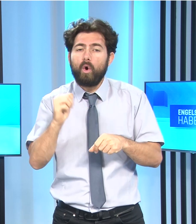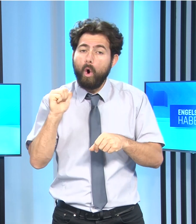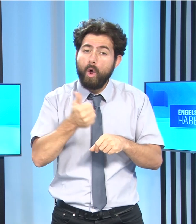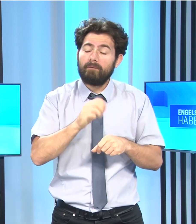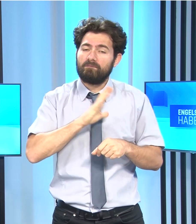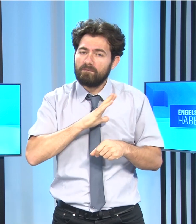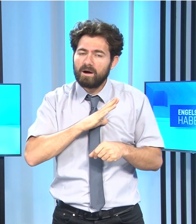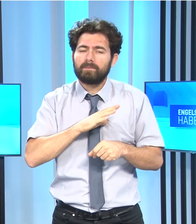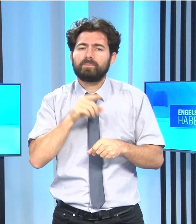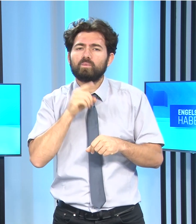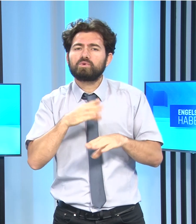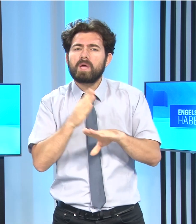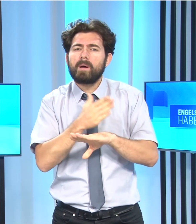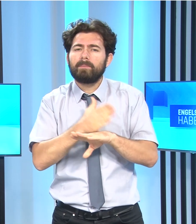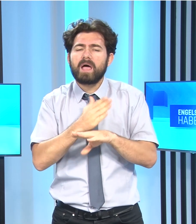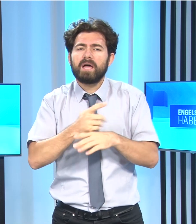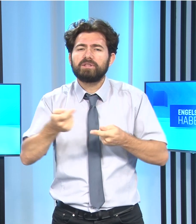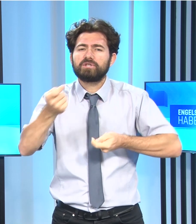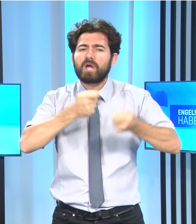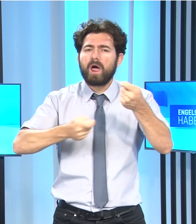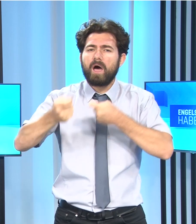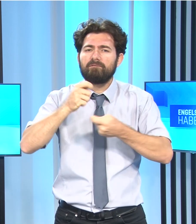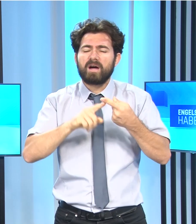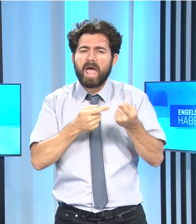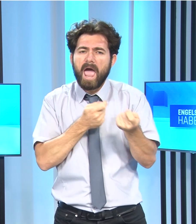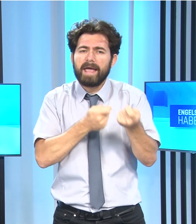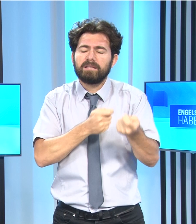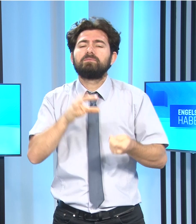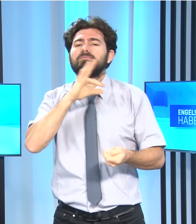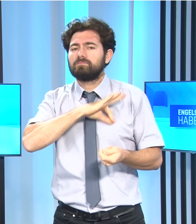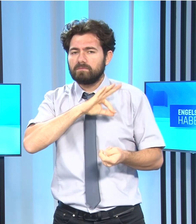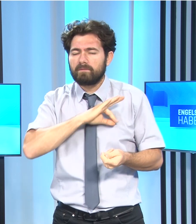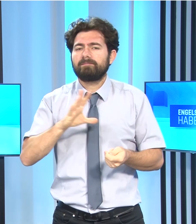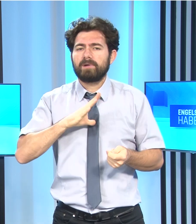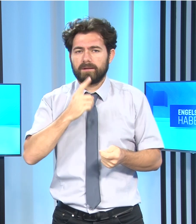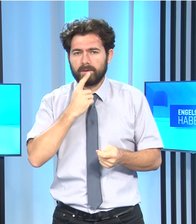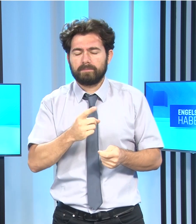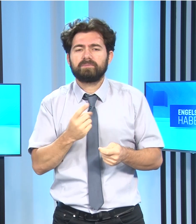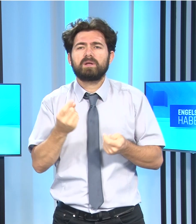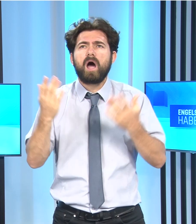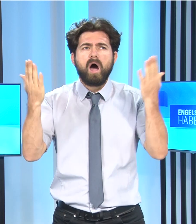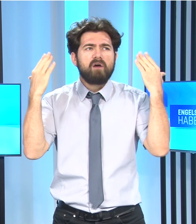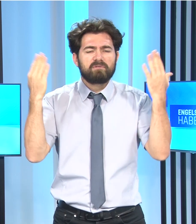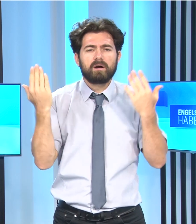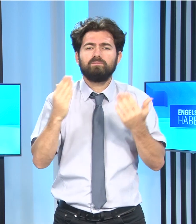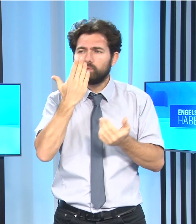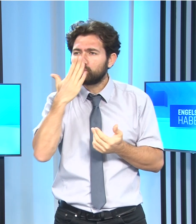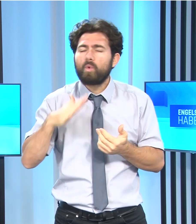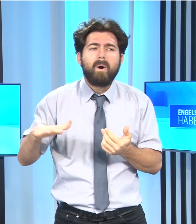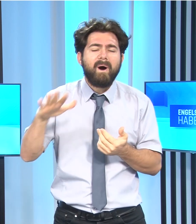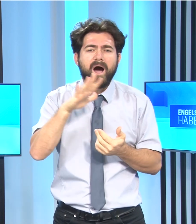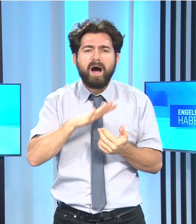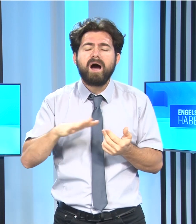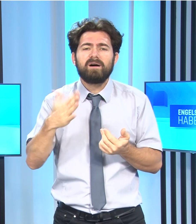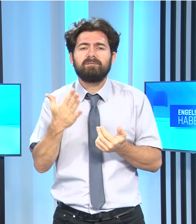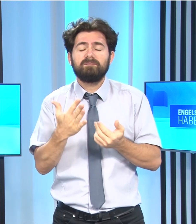Bu nedenle ticaret ve eğitimde avantajlıyız. Hava, doğa,